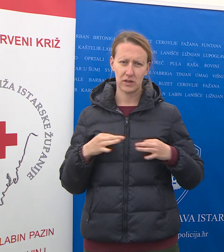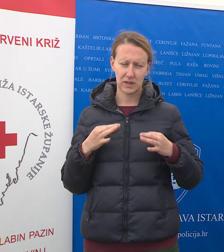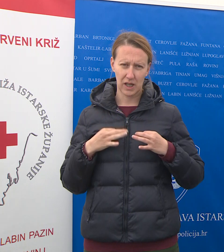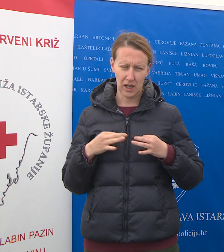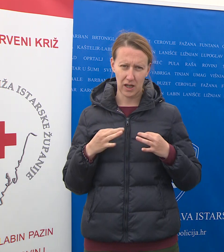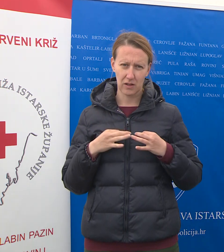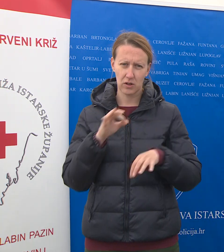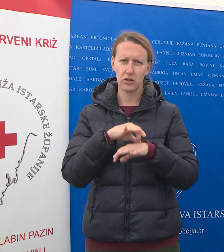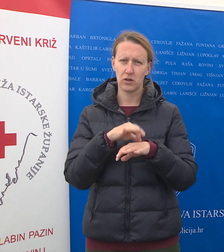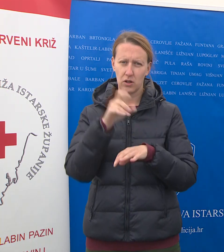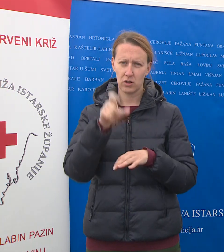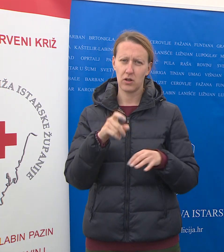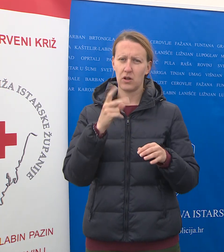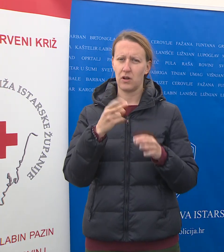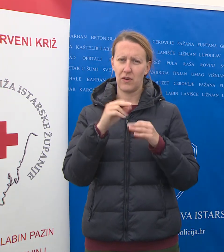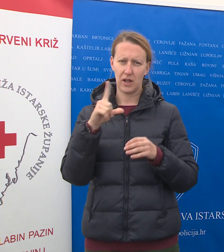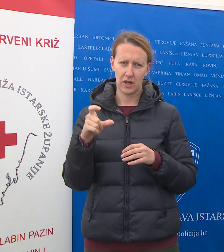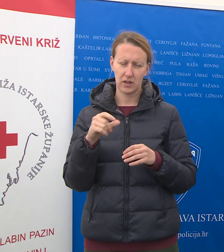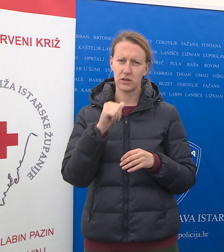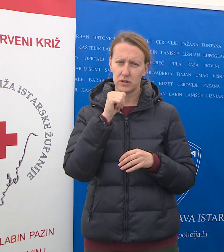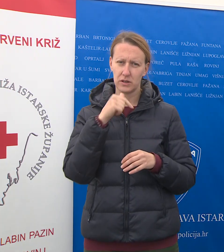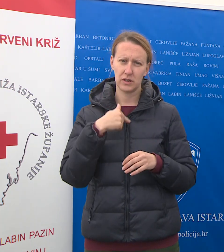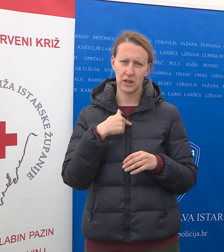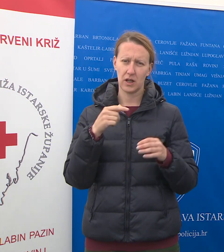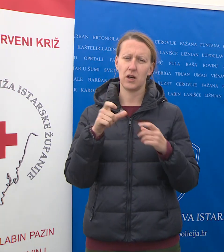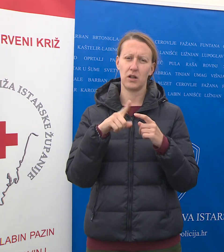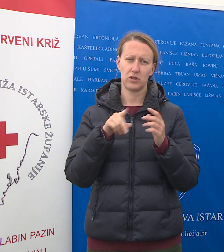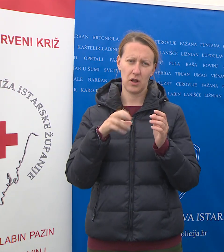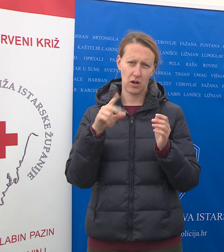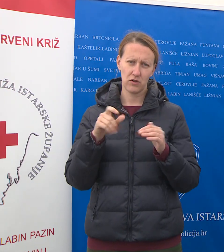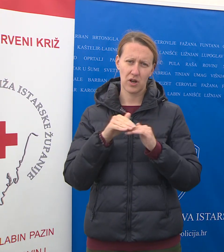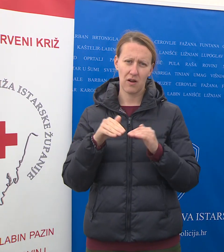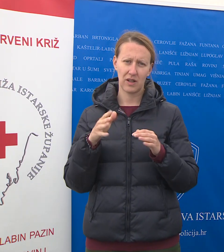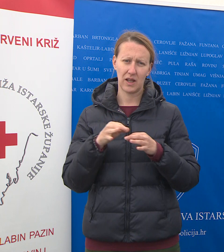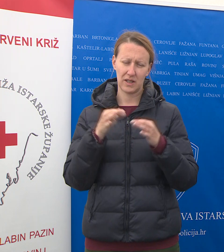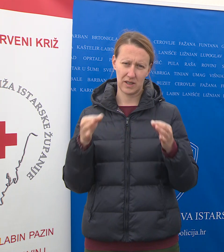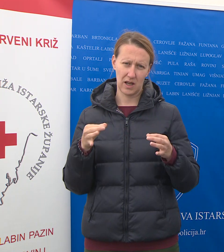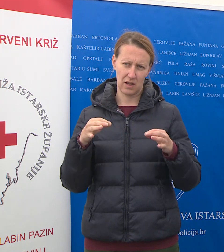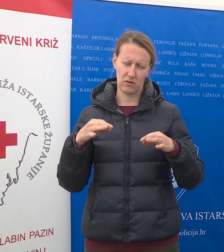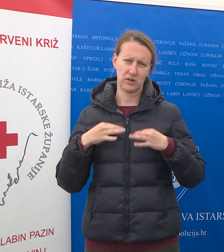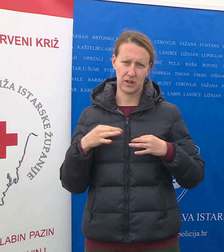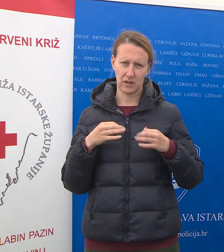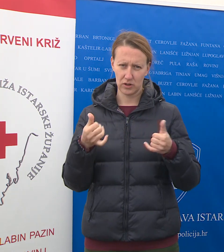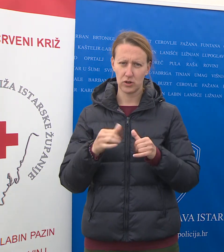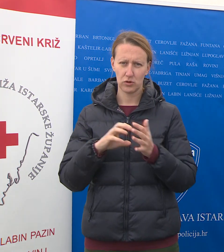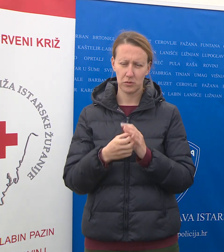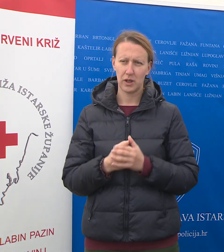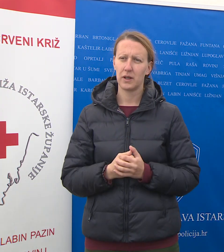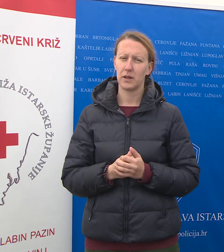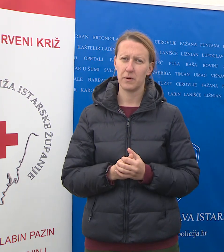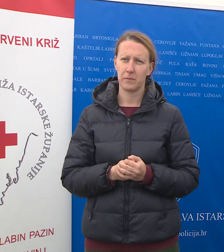zdravstvo doktorica Jasna Valić i ja, Aleksandar Stojanović, ravnatelj Zavoda za javno zdravstvo. Pa